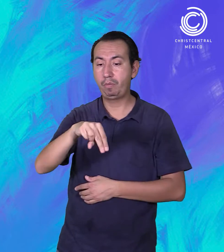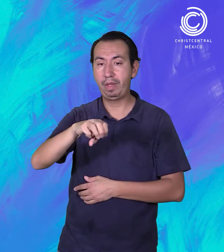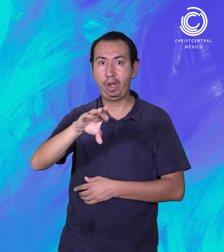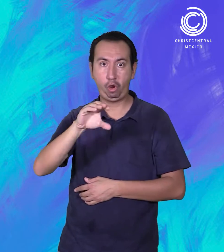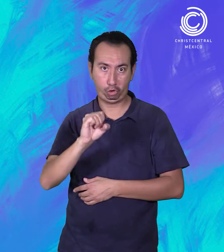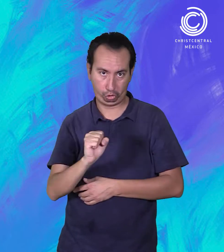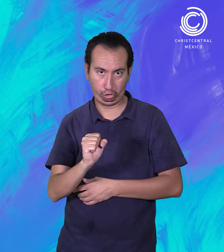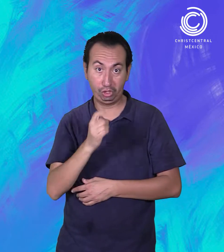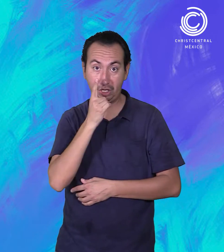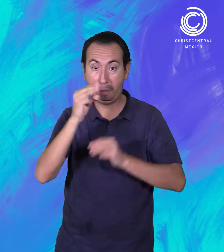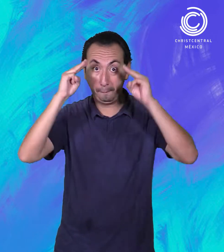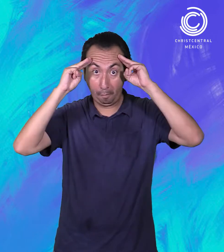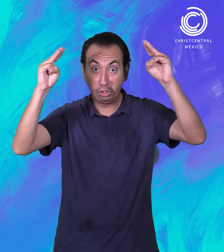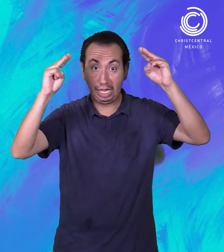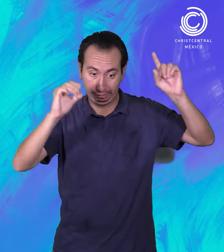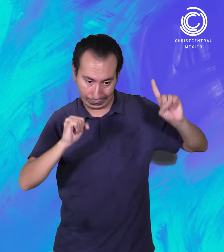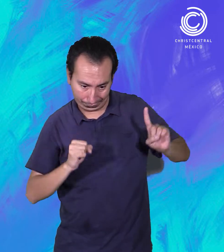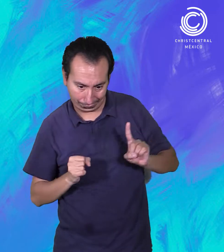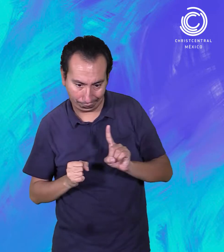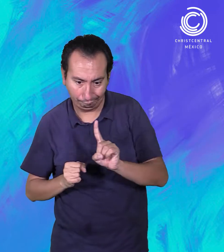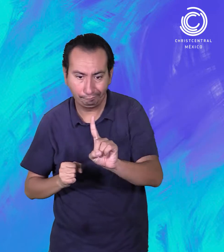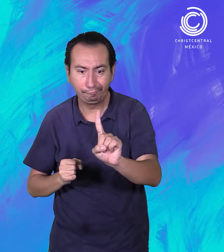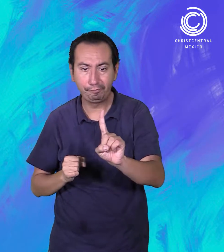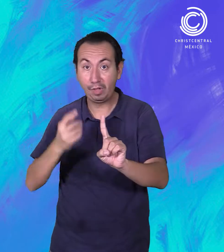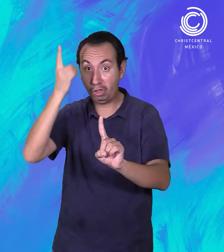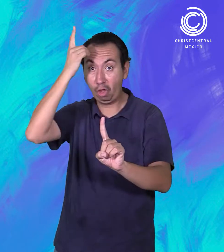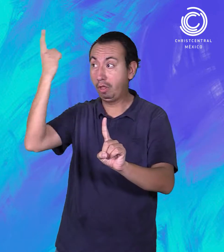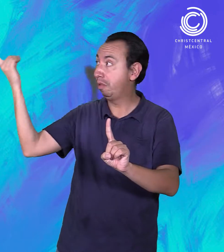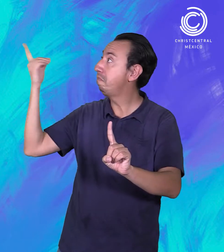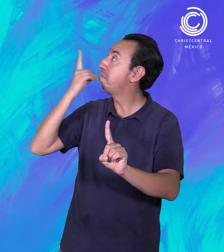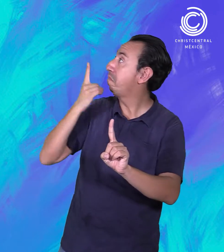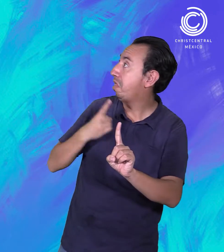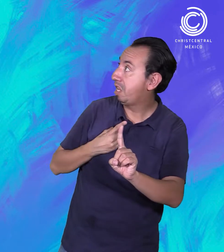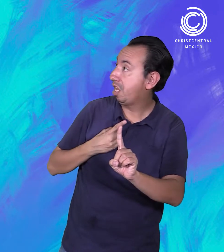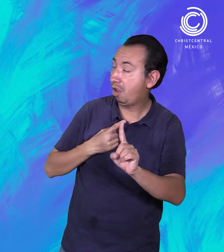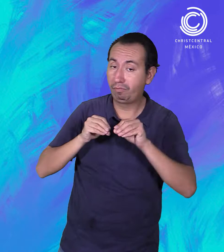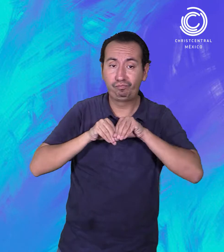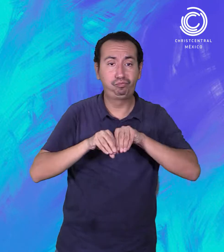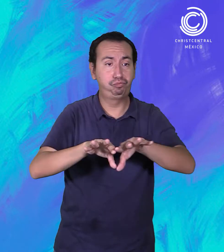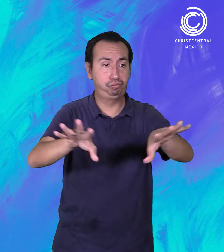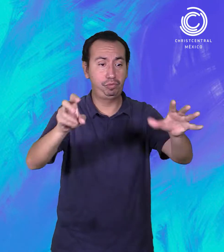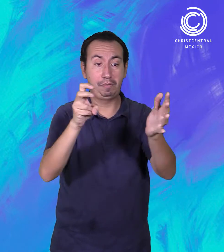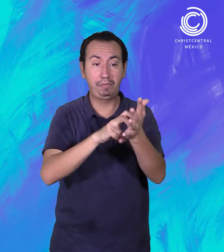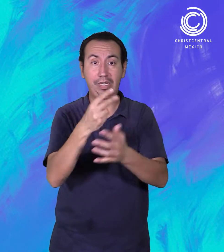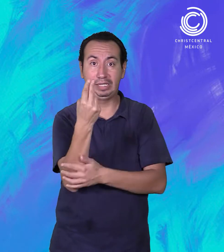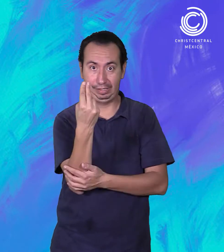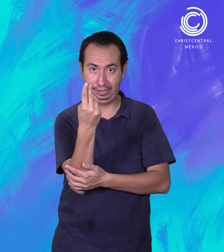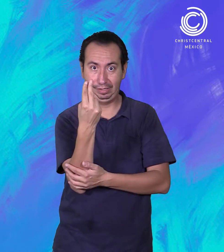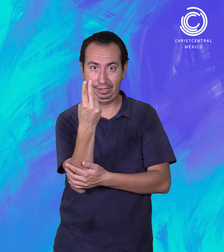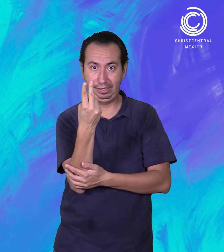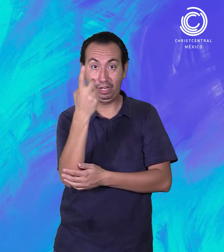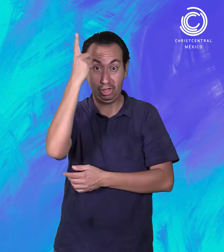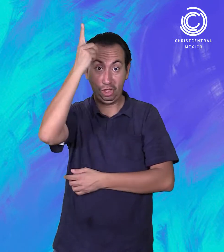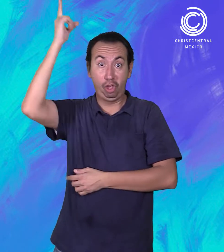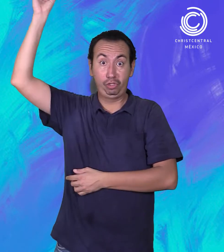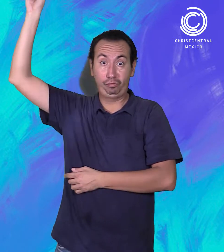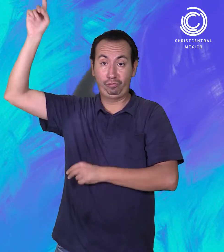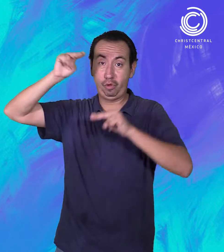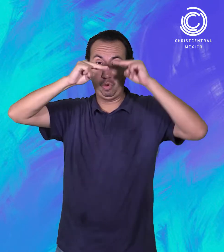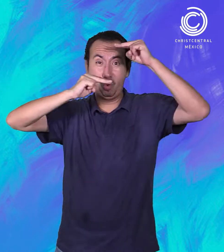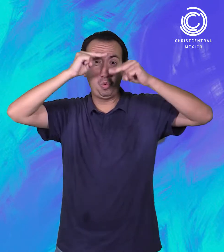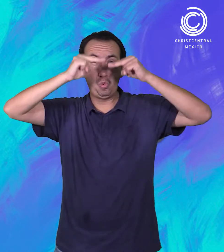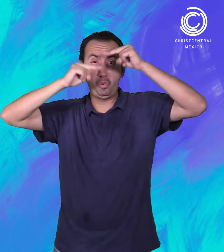salió Moisés y les dijo al pueblo las palabras de Jehová. Luego versículo 25, entonces Jehová descendió en la nube y les